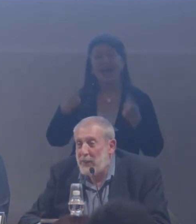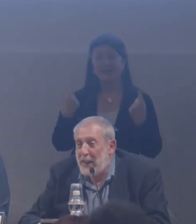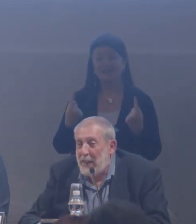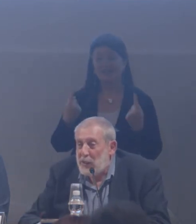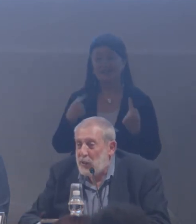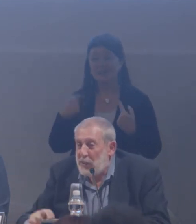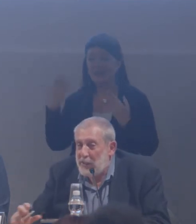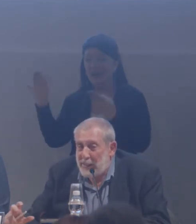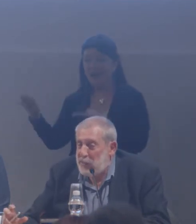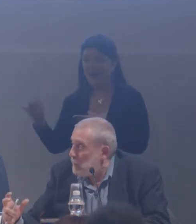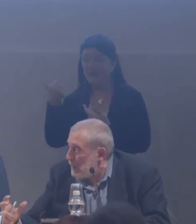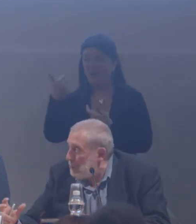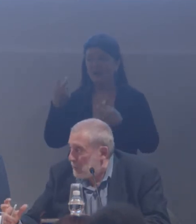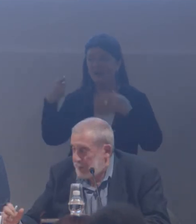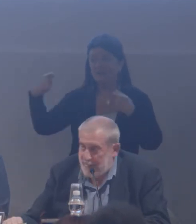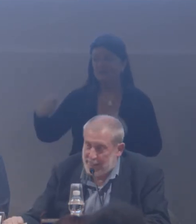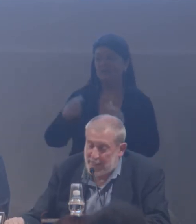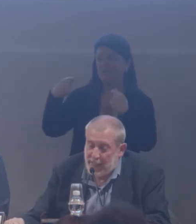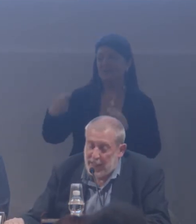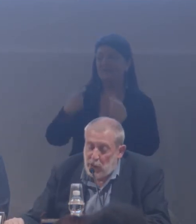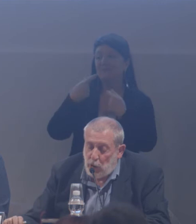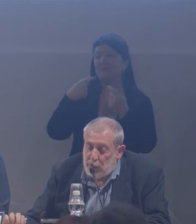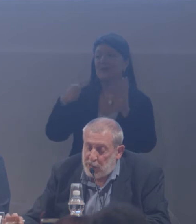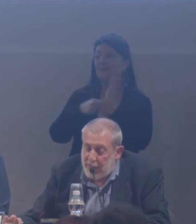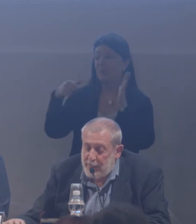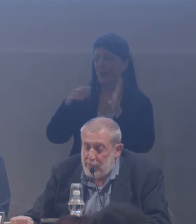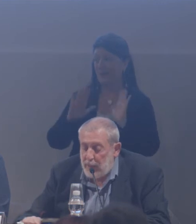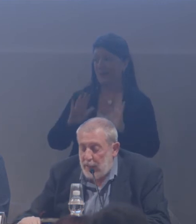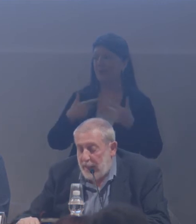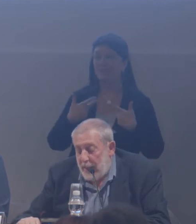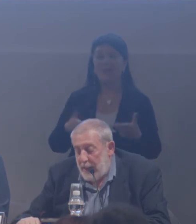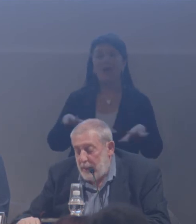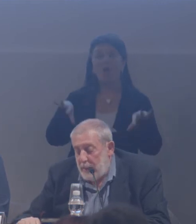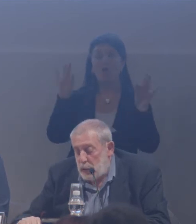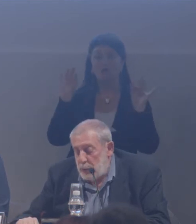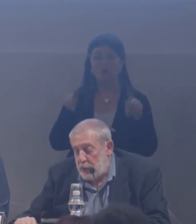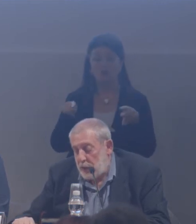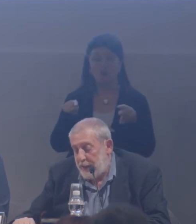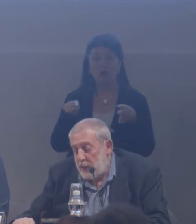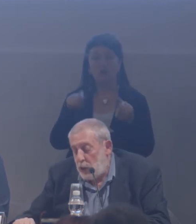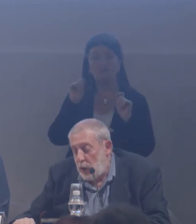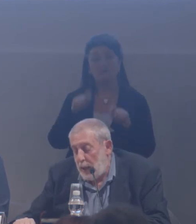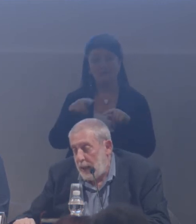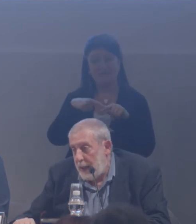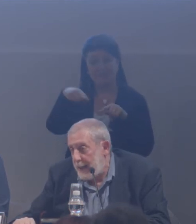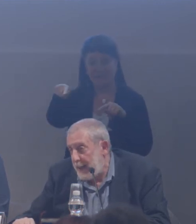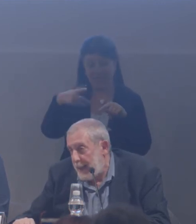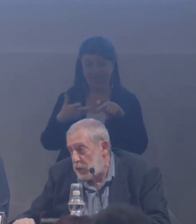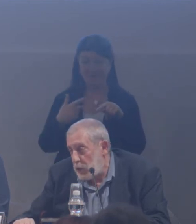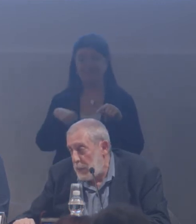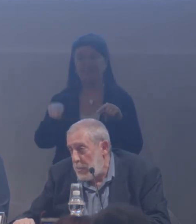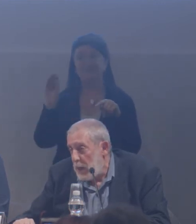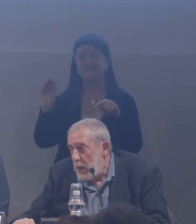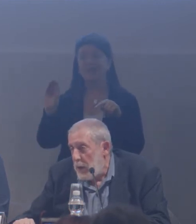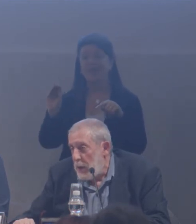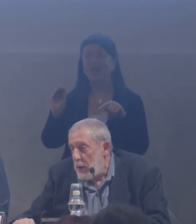te una sollecitazione importante. Io comincerei subito chiedendo a